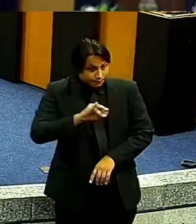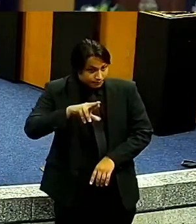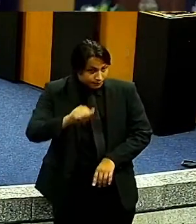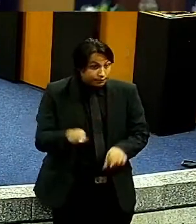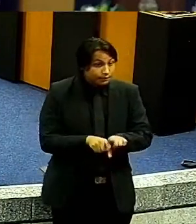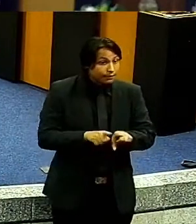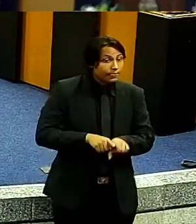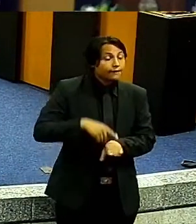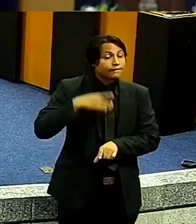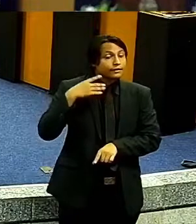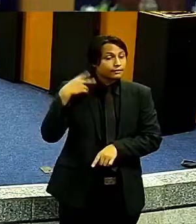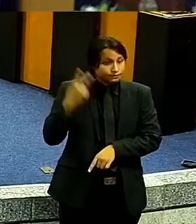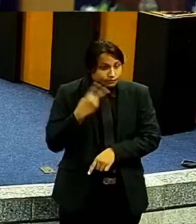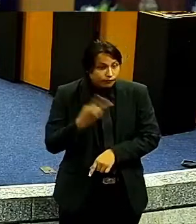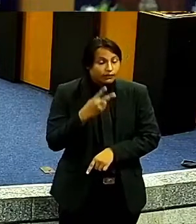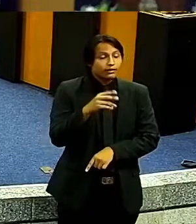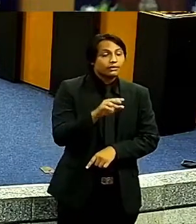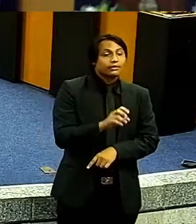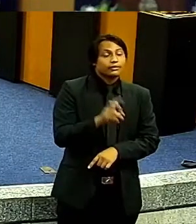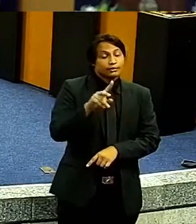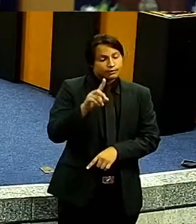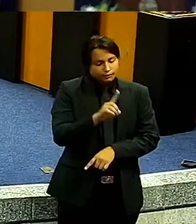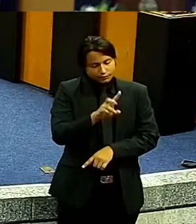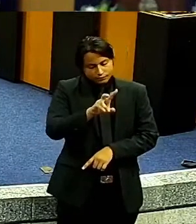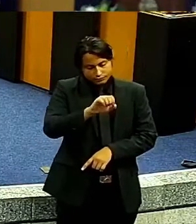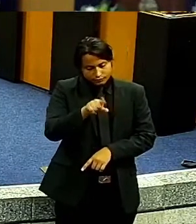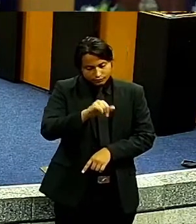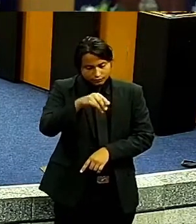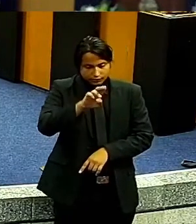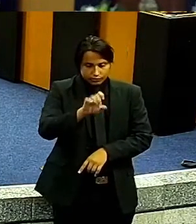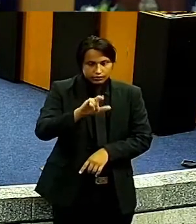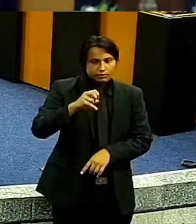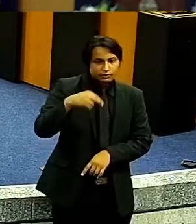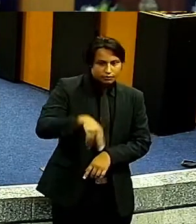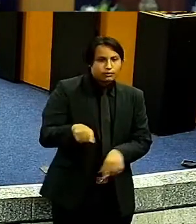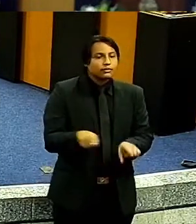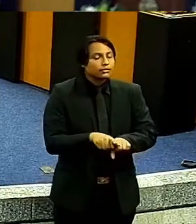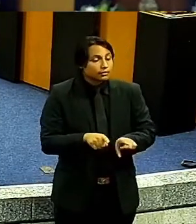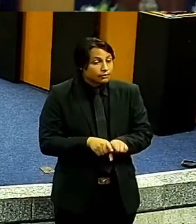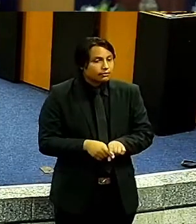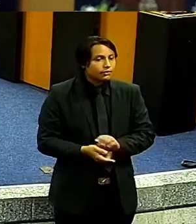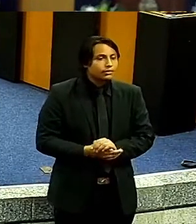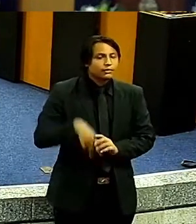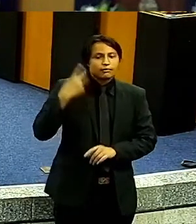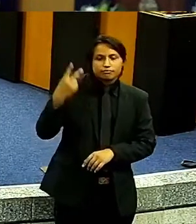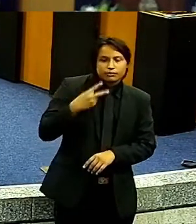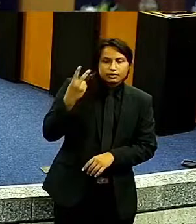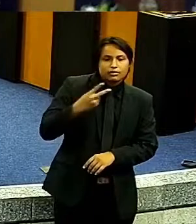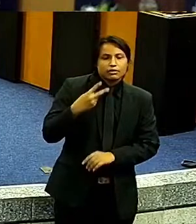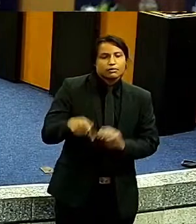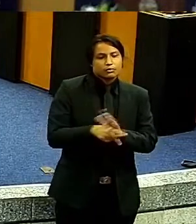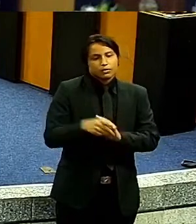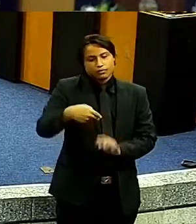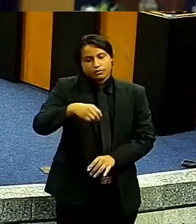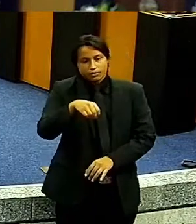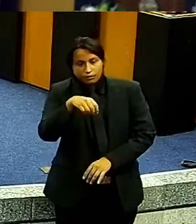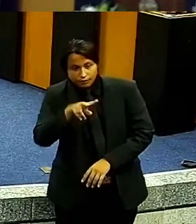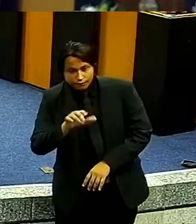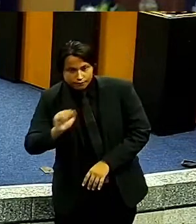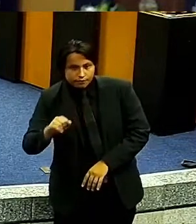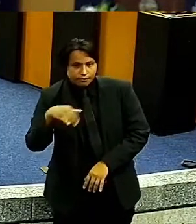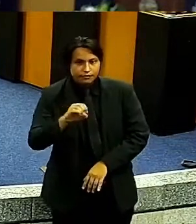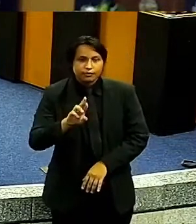Bacabeira Demir Castro vereador de Sucupira do Norte wellton Lima Carvalho Vereadores de Nova York